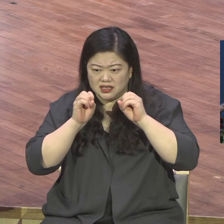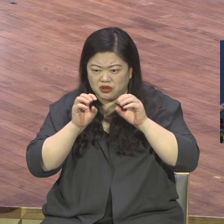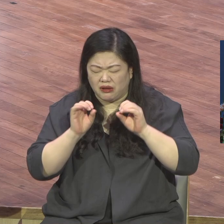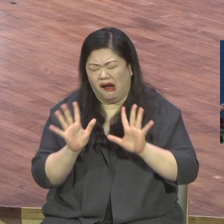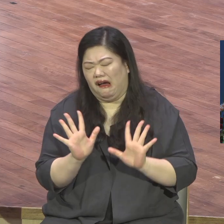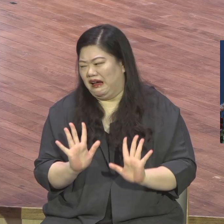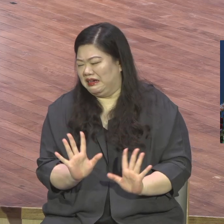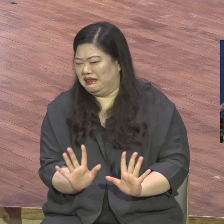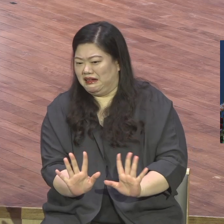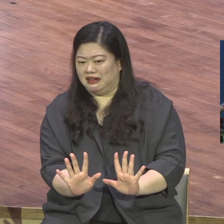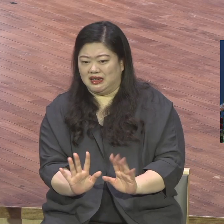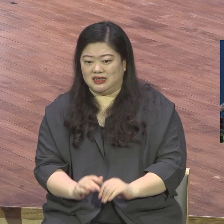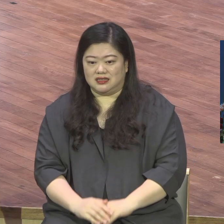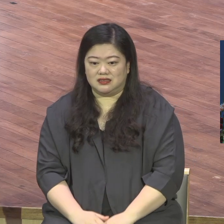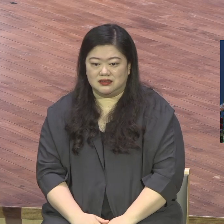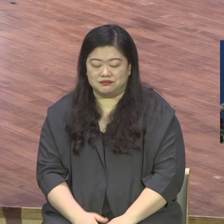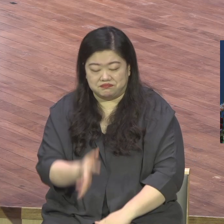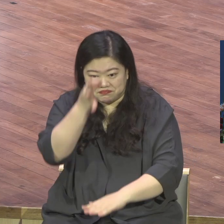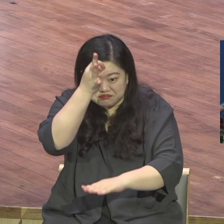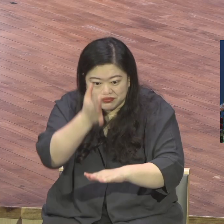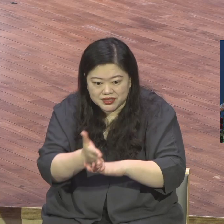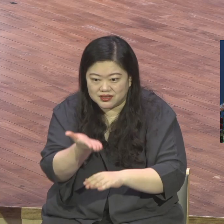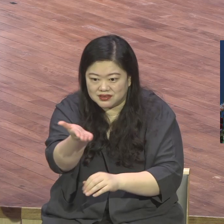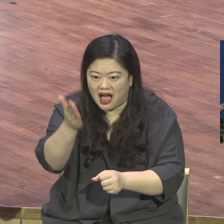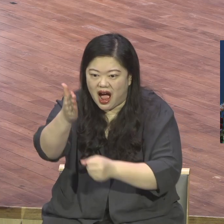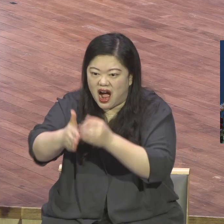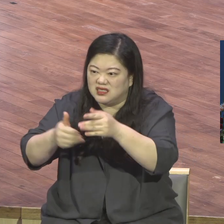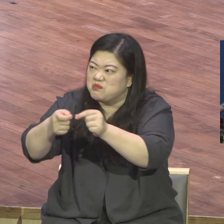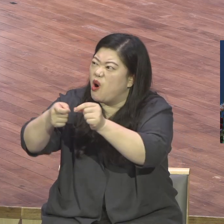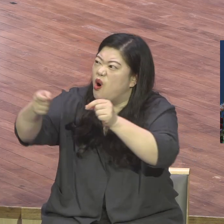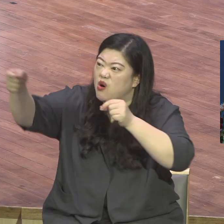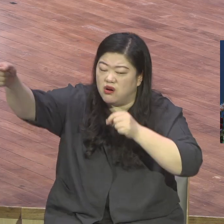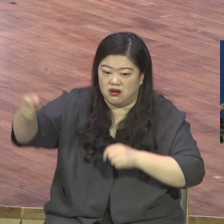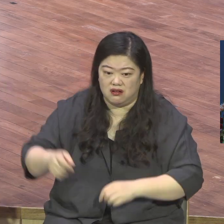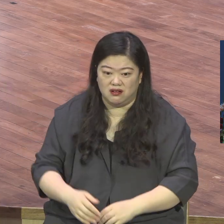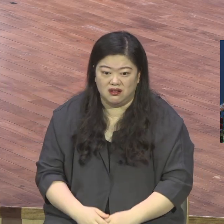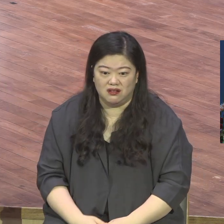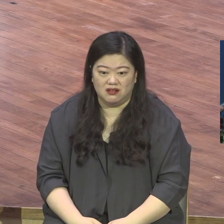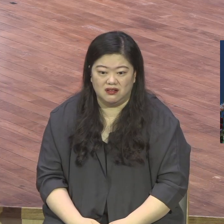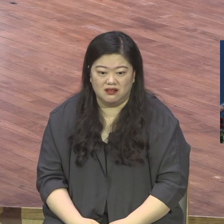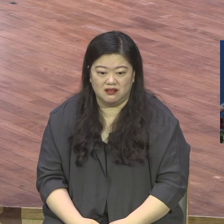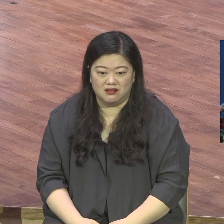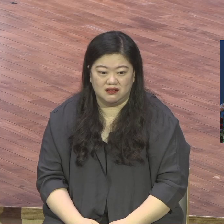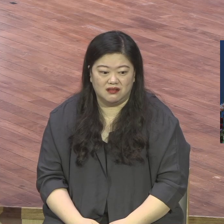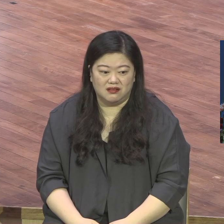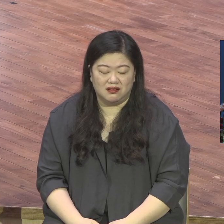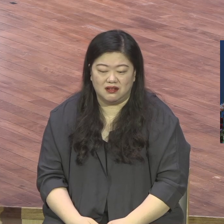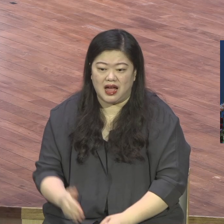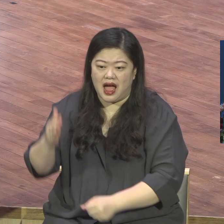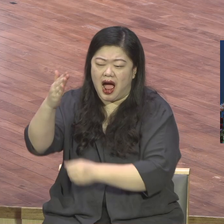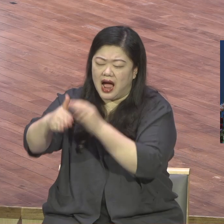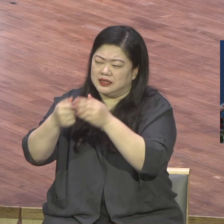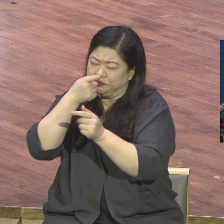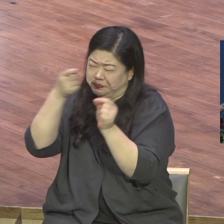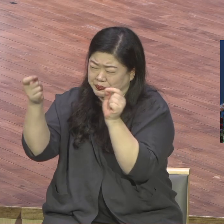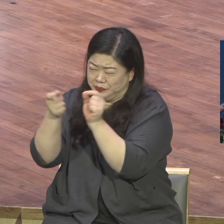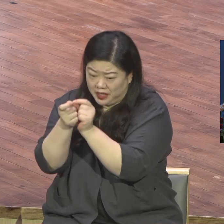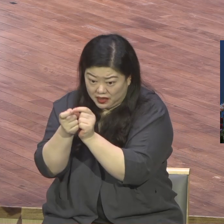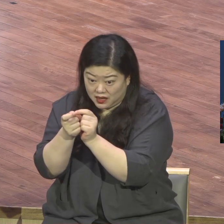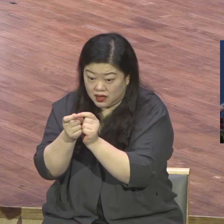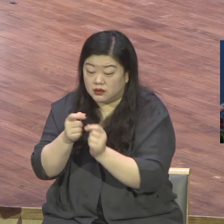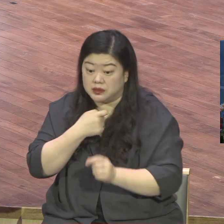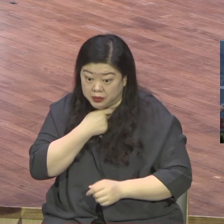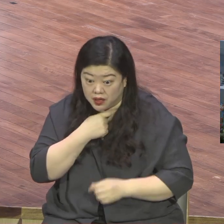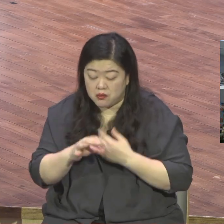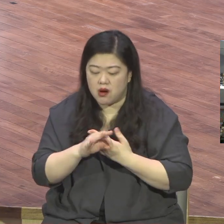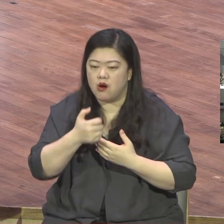어색하고 하나님과 멀어져 있는 관계예요. 하나님과 나와의 관계 로마서 5장 10절에 보면